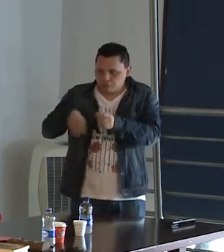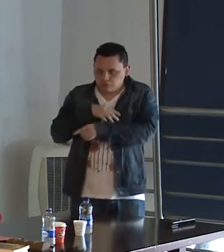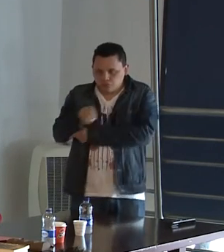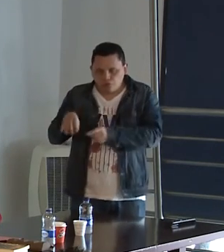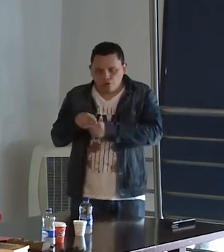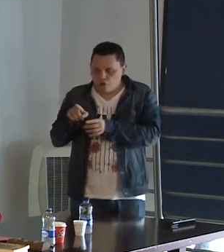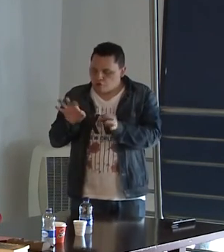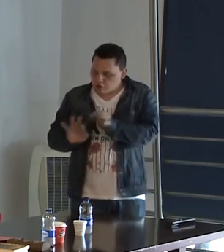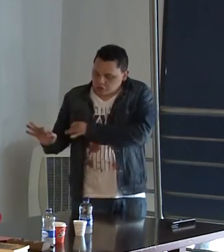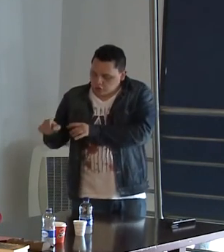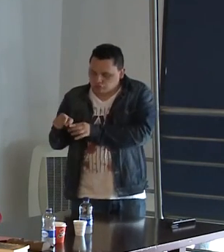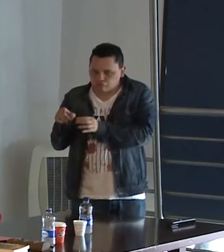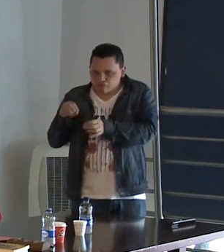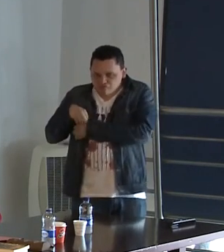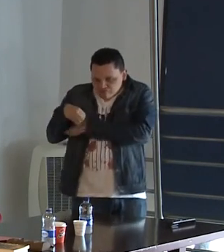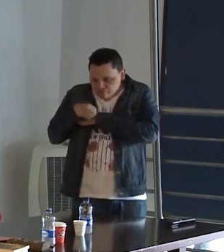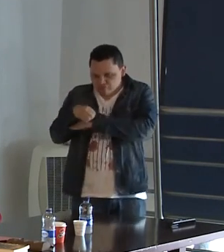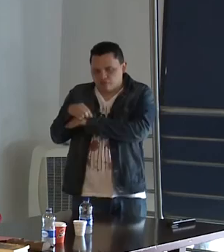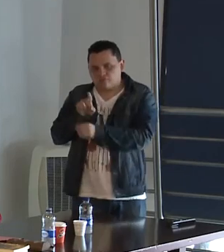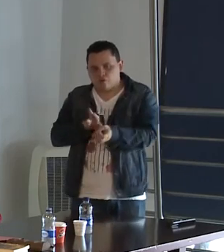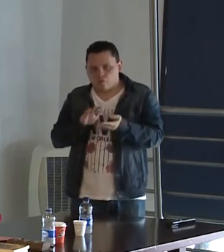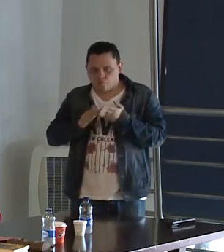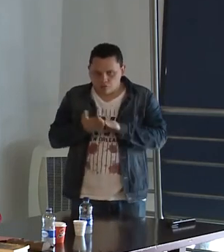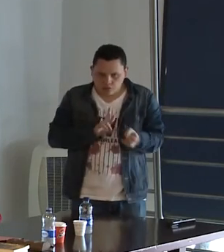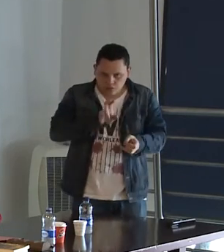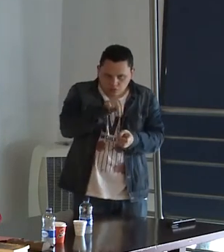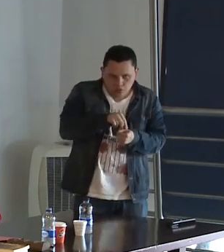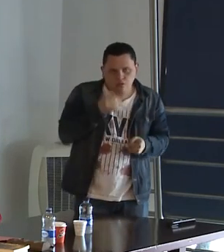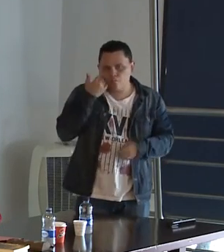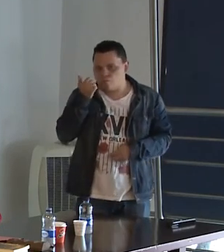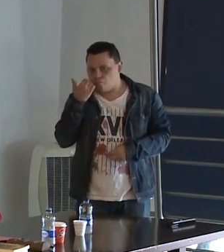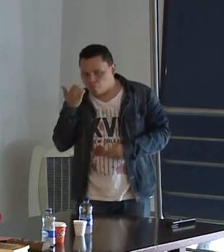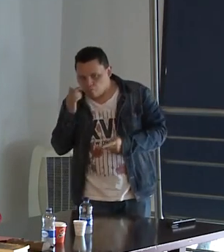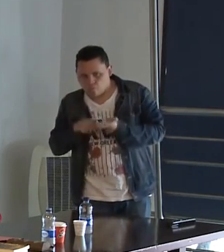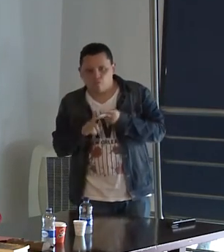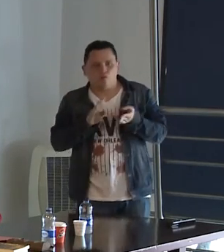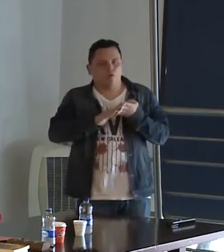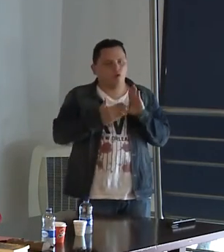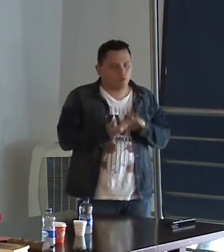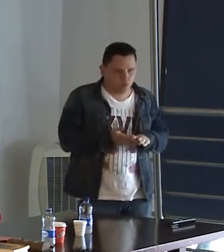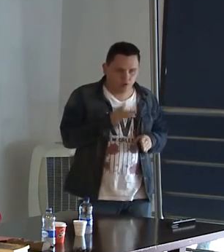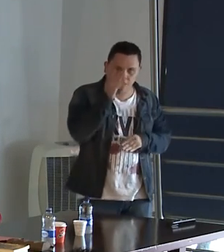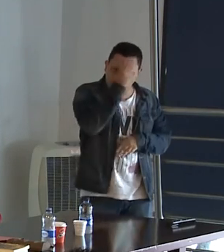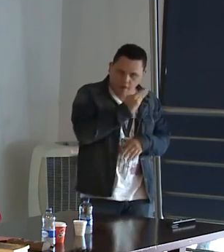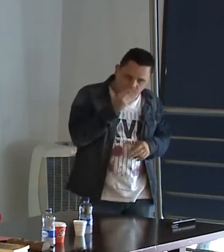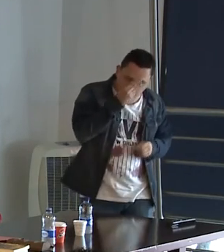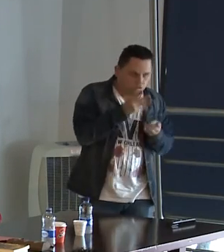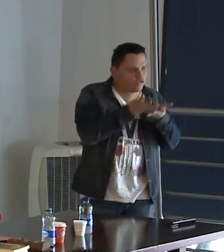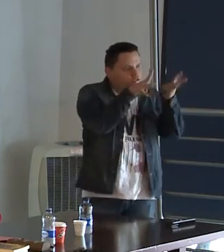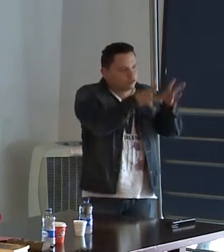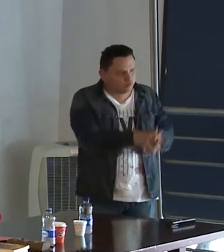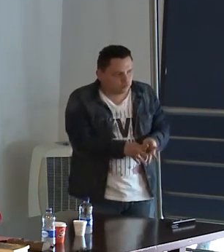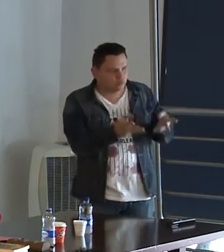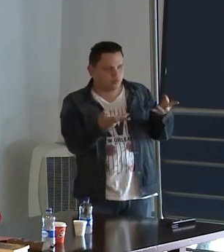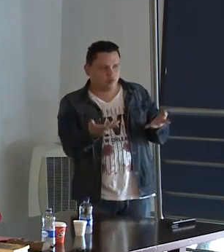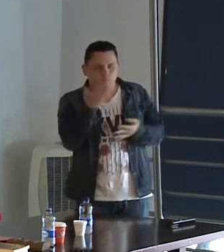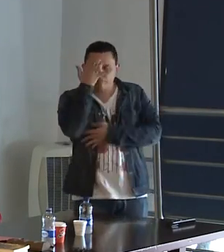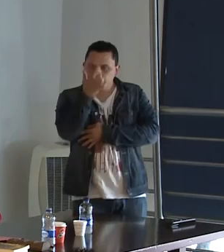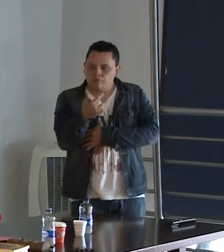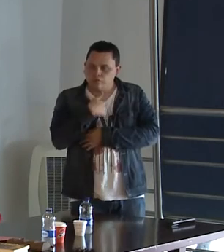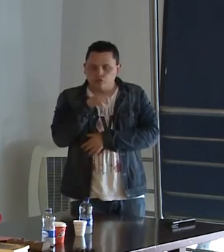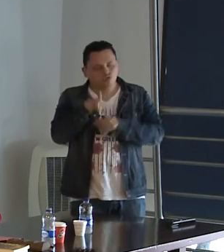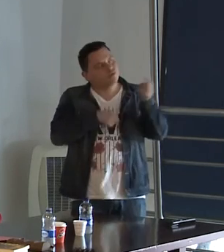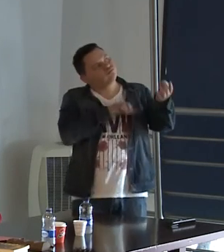populares organizados, los indígenas, las mujeres, las comunidades afro, los estudiantes, porque no se llega